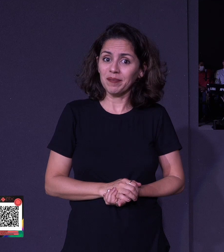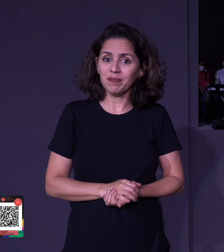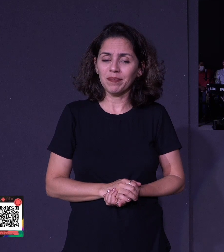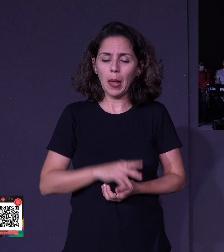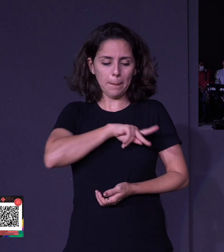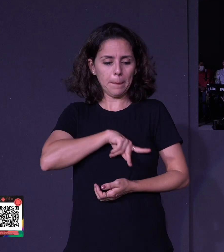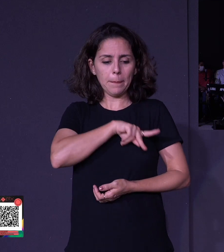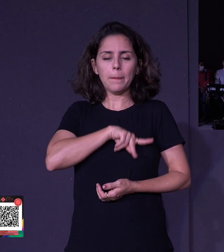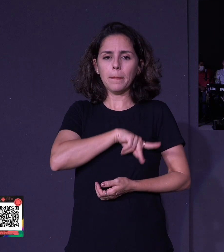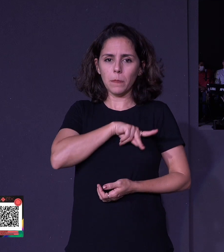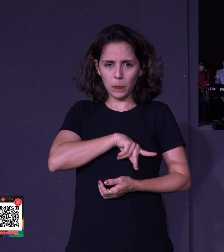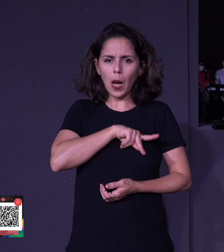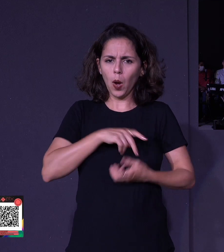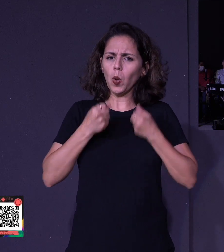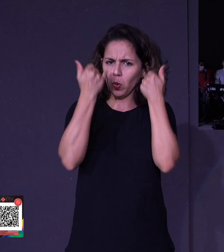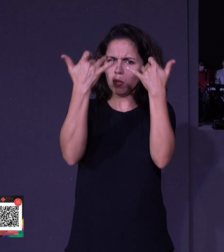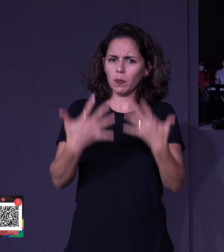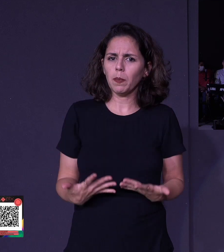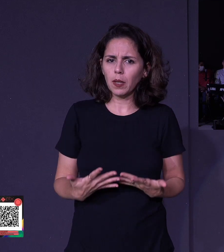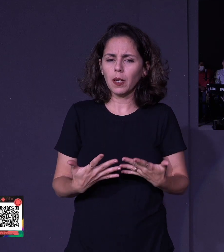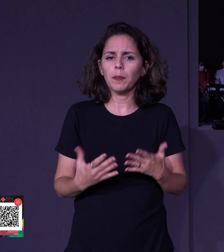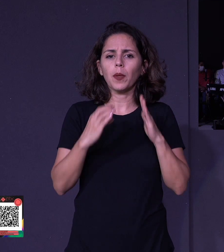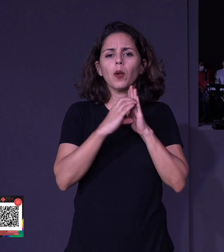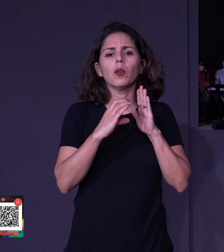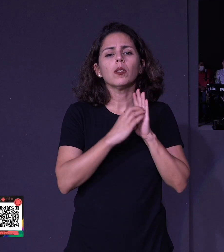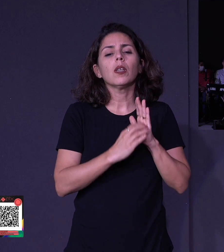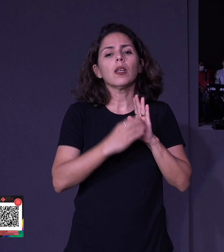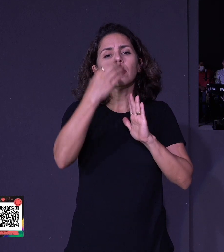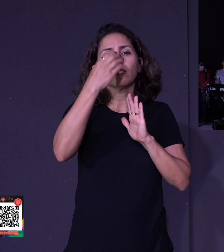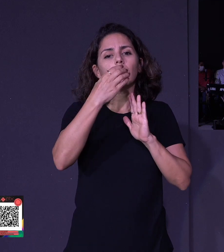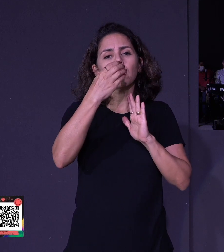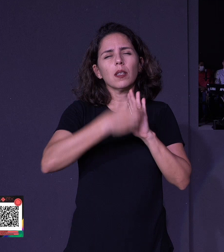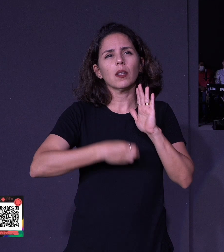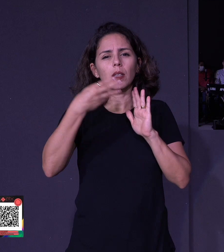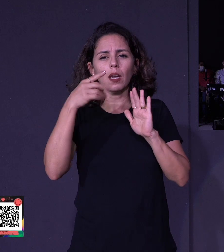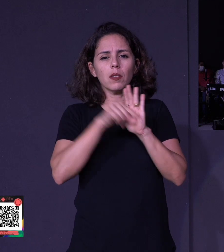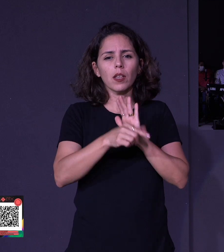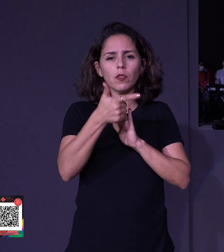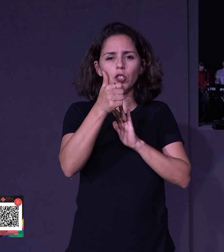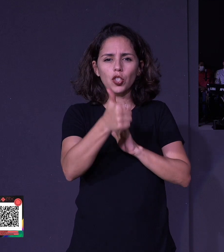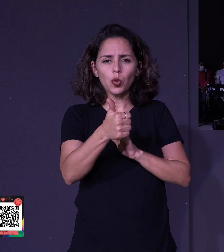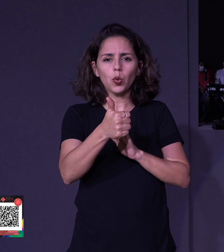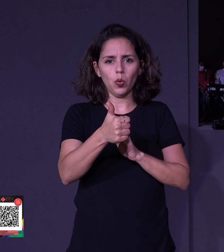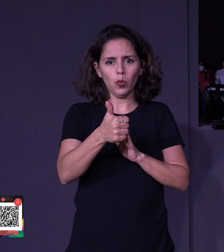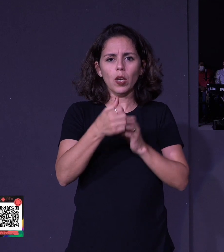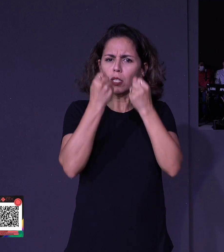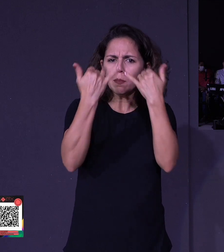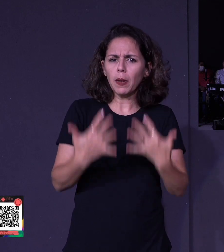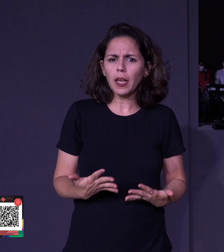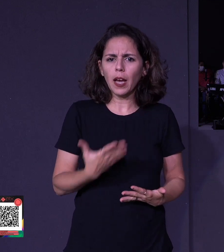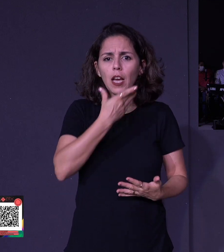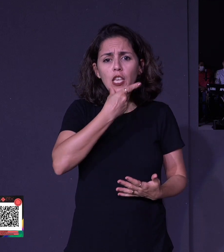Colossenses 3, verso 21. Colossenses capítulo 3, verso 21. Pais, não irritem seus filhos, para que eles